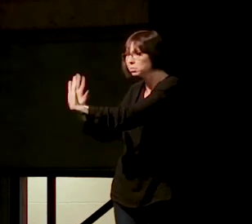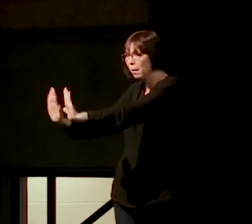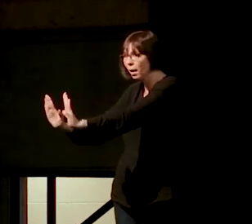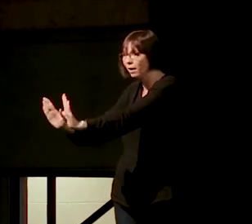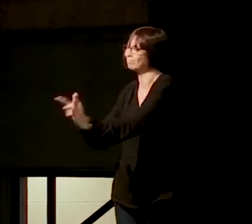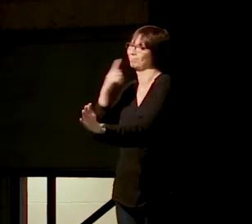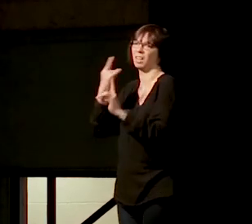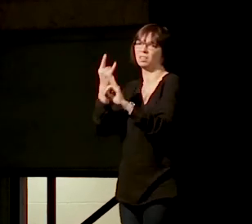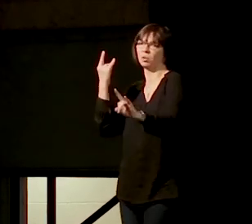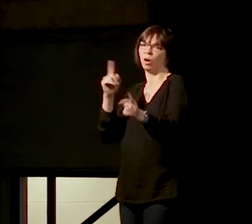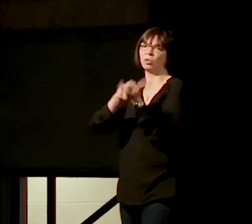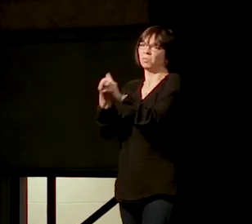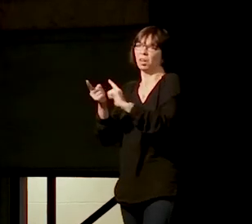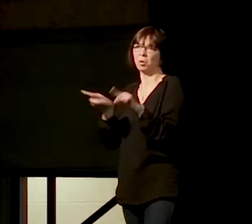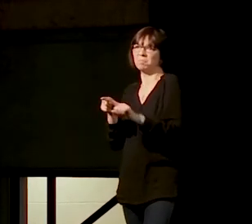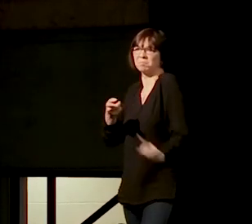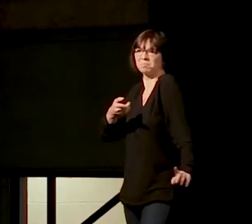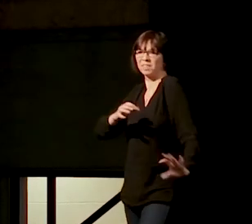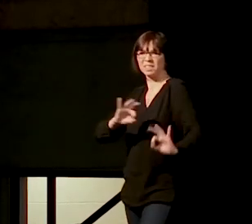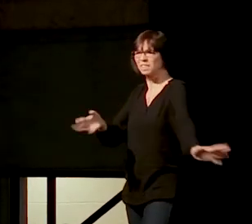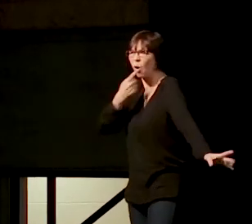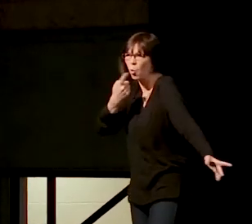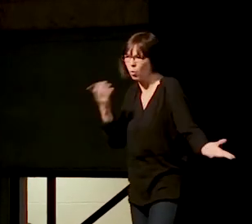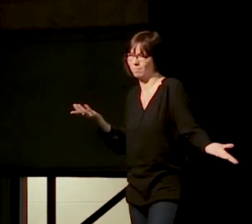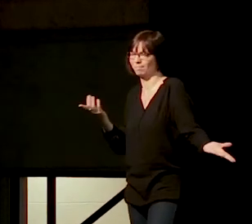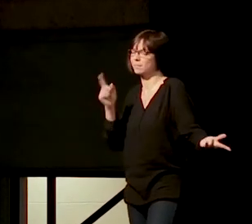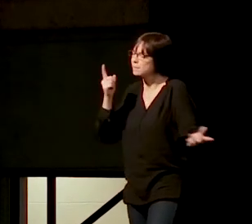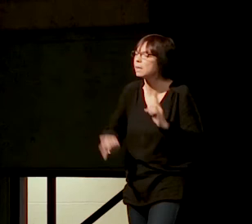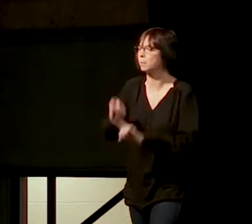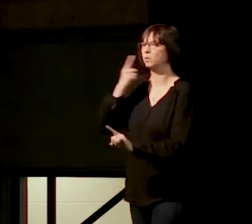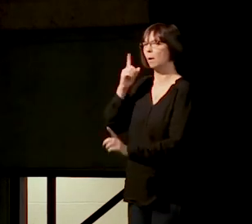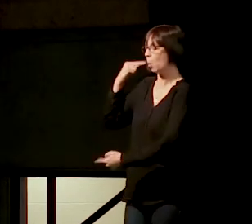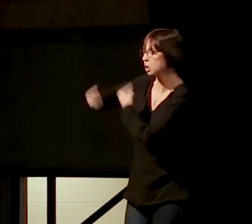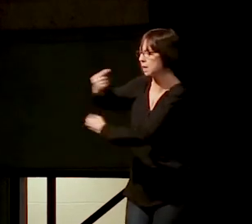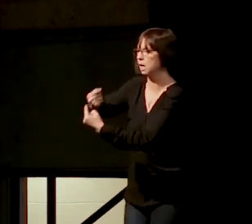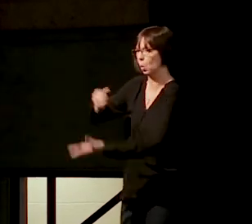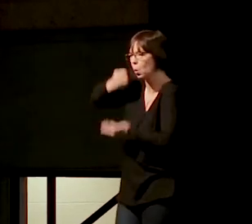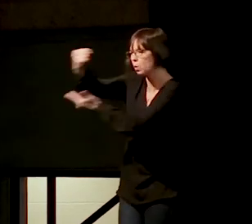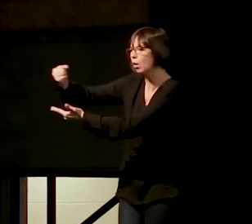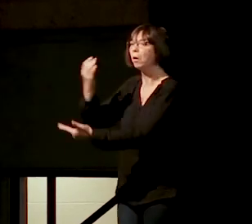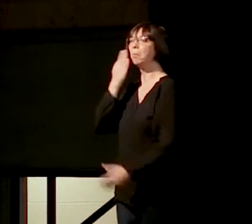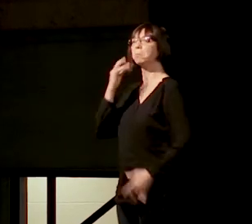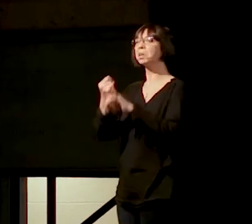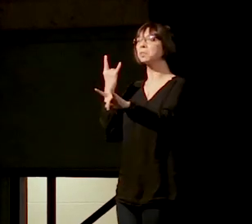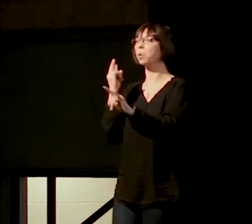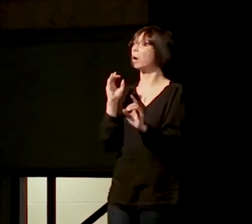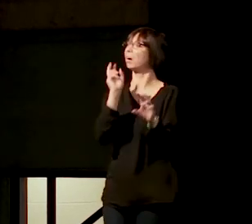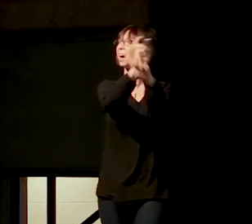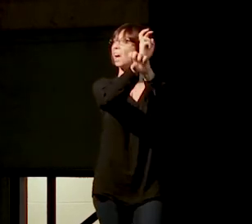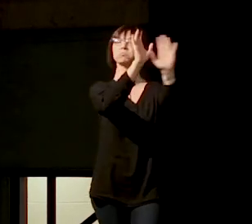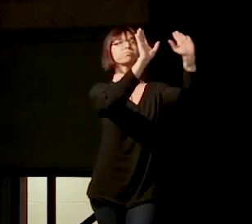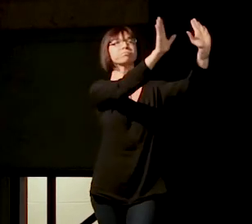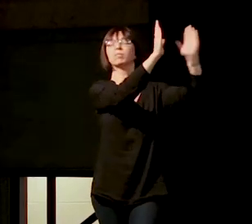vite pour les générations d'après. Si elle reste, en quelque sorte, sur l'étagère, dans ce livre, vous savez, qui prend un